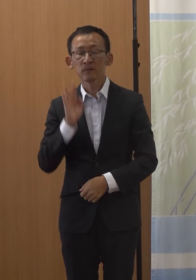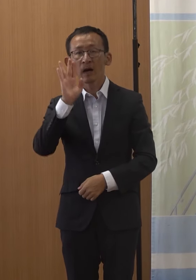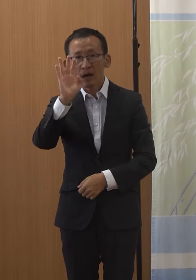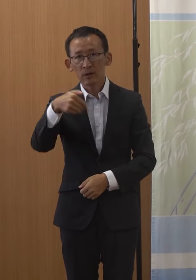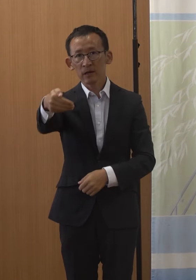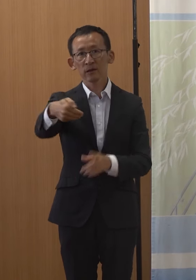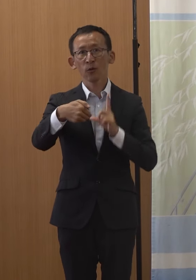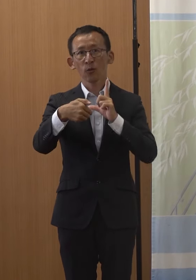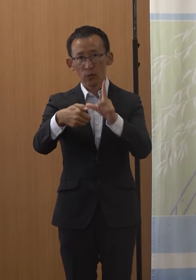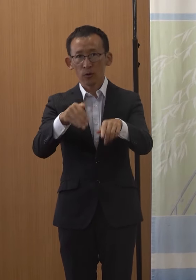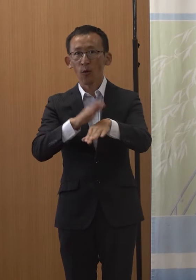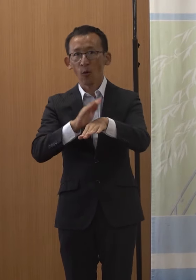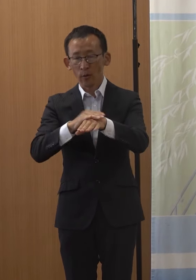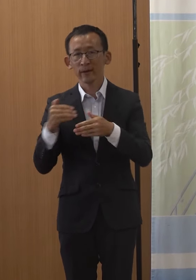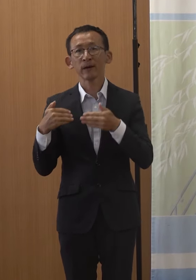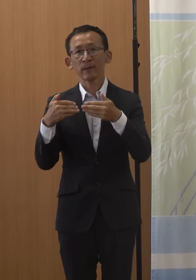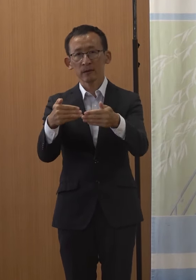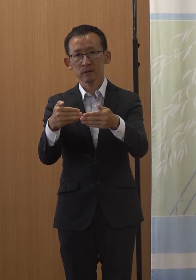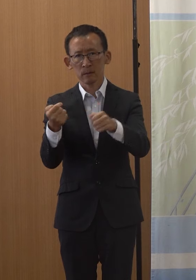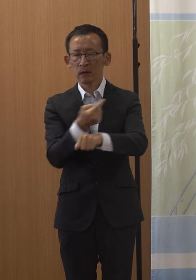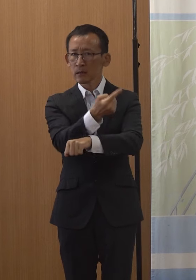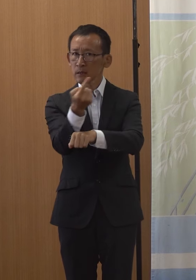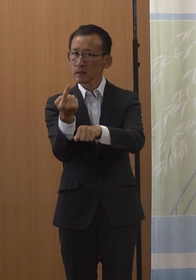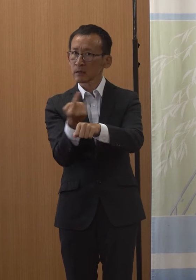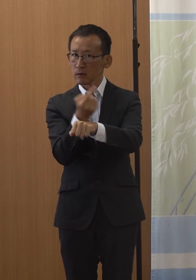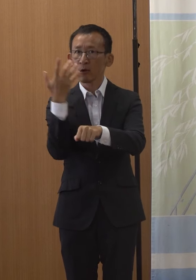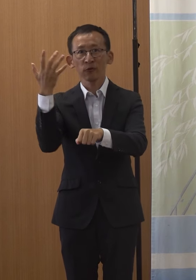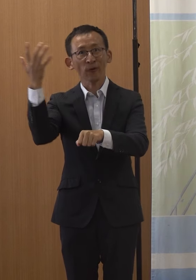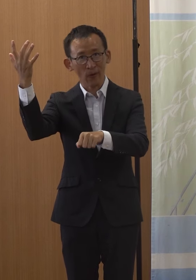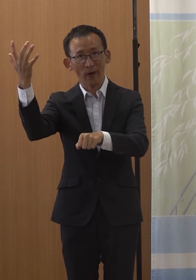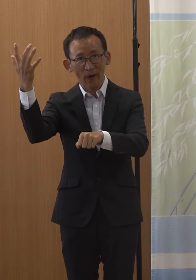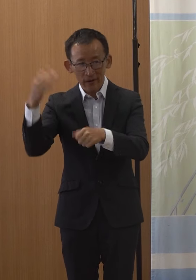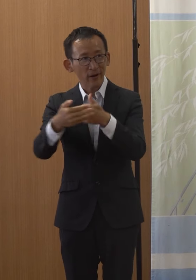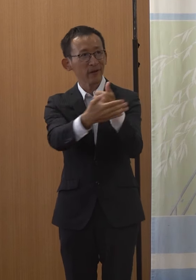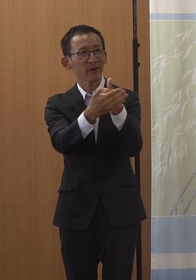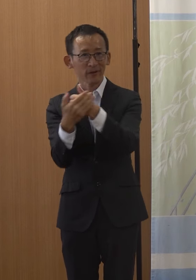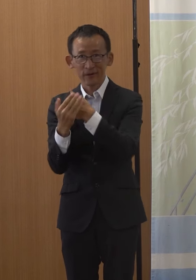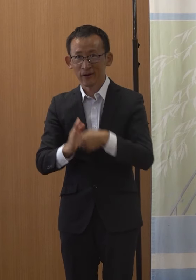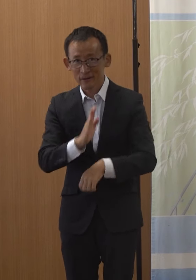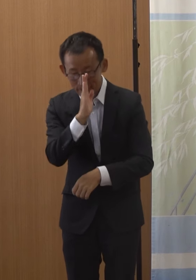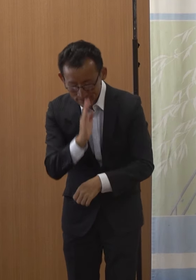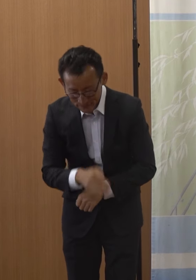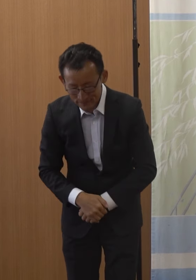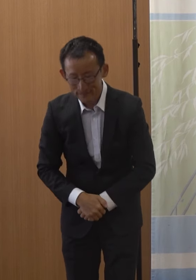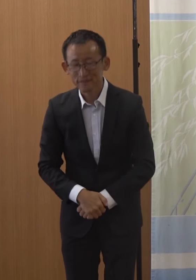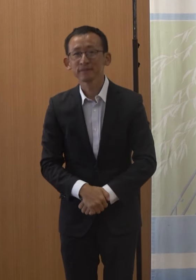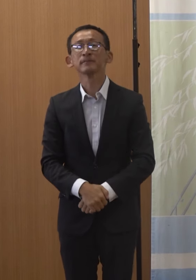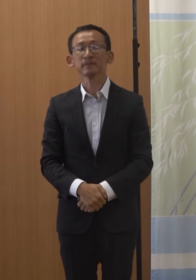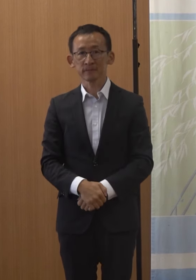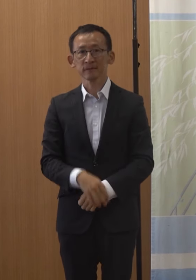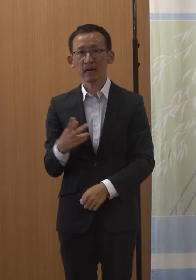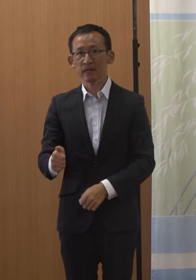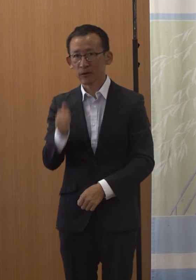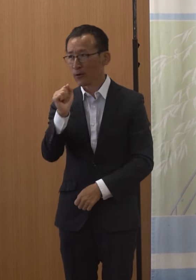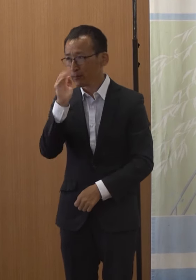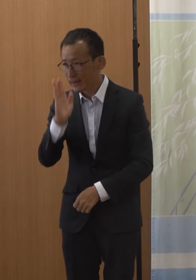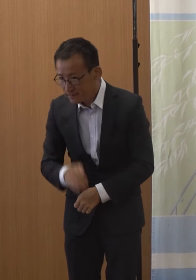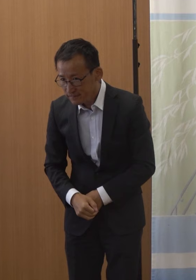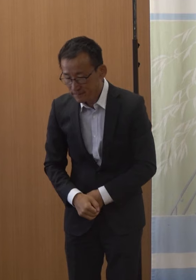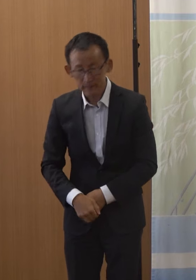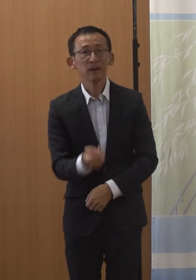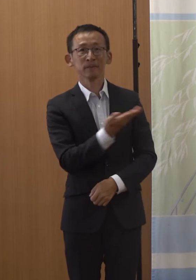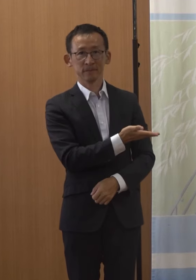行います。時間の方はおおむね1時間を予定しておりますので、ご協力のほどよろしくお願いいたします。それでは市長、よろしくお願いします。 は